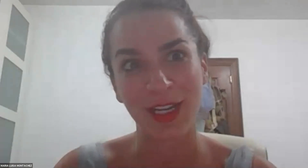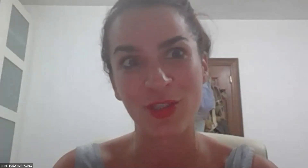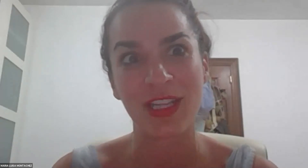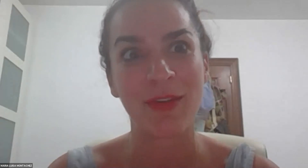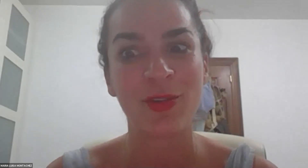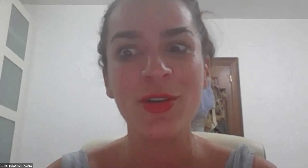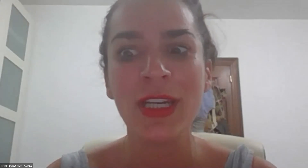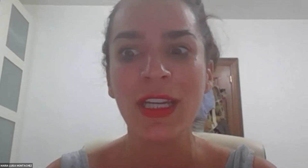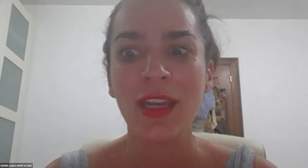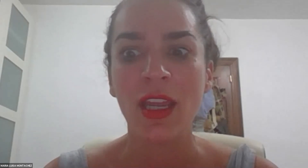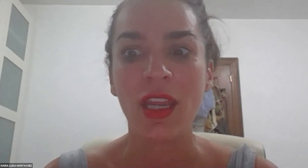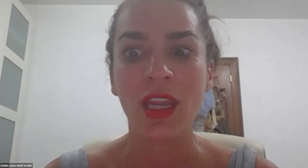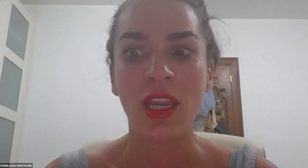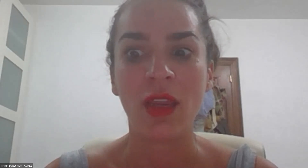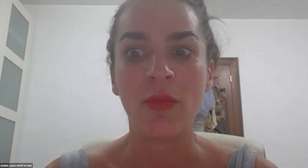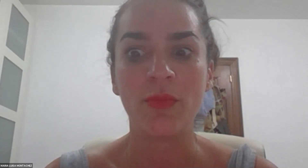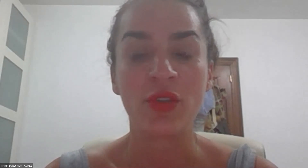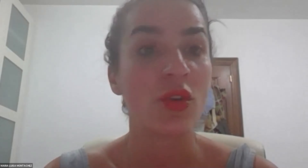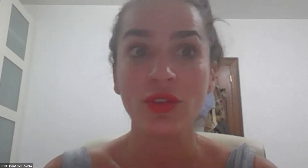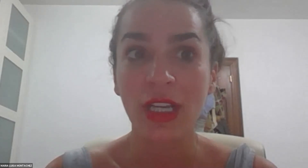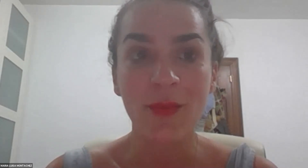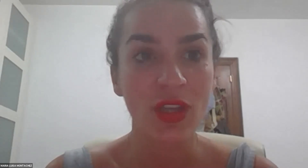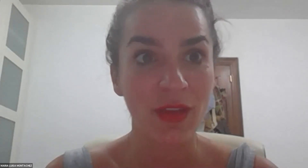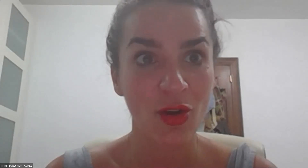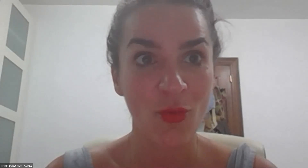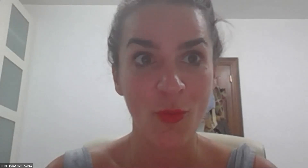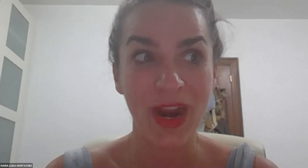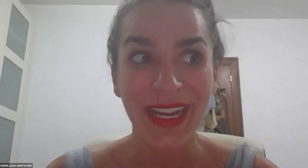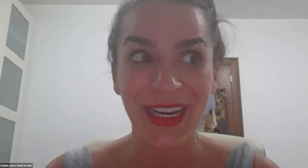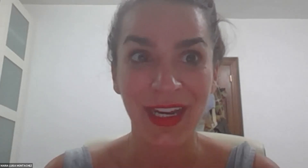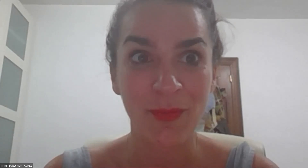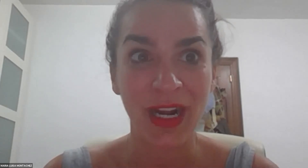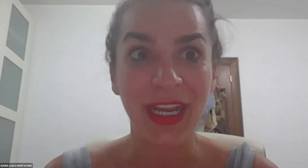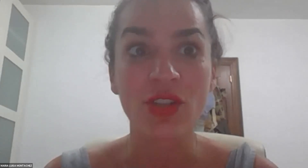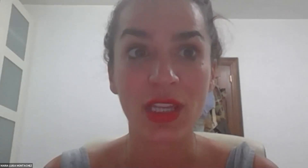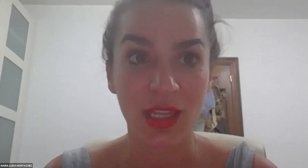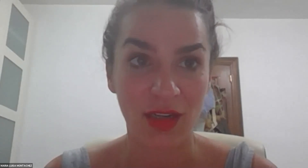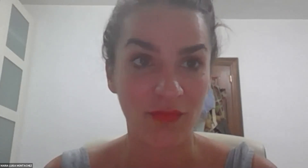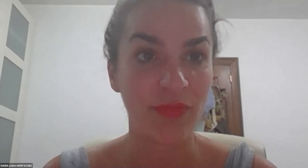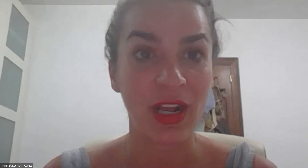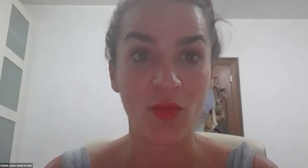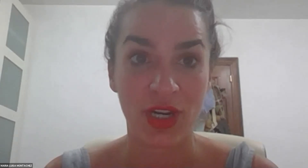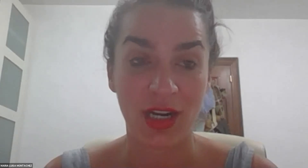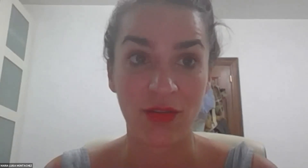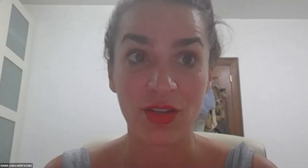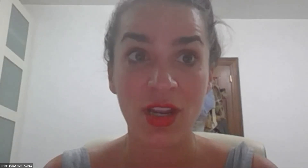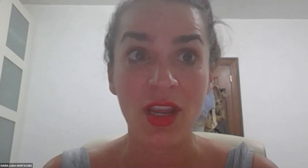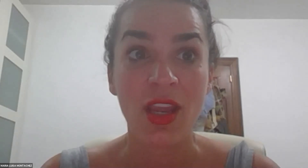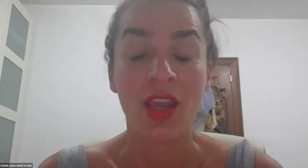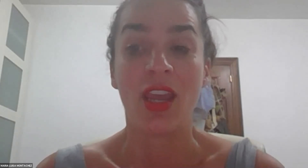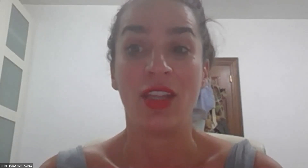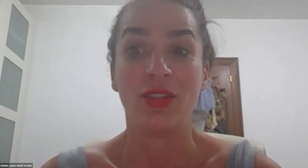la gente que nos está viendo, pues bueno, tenemos que hacer como para que nos entiendan, para